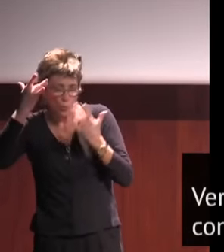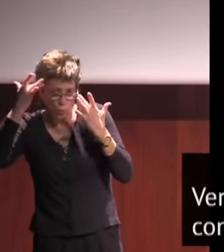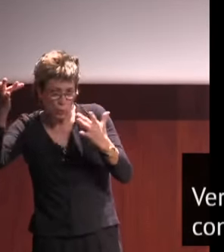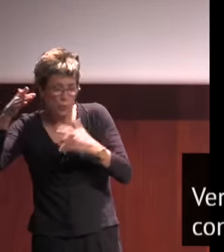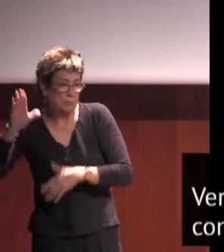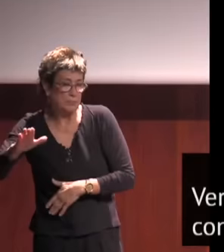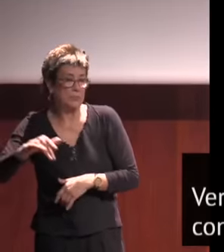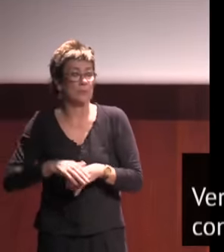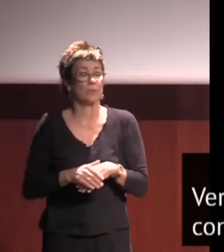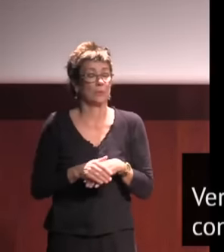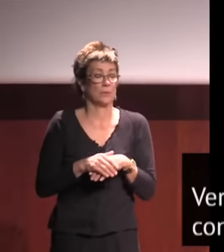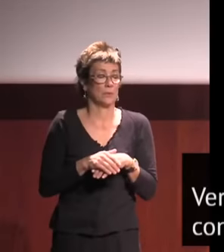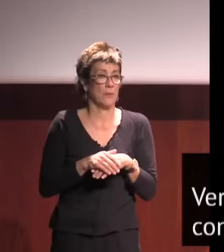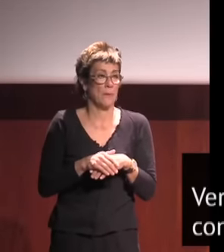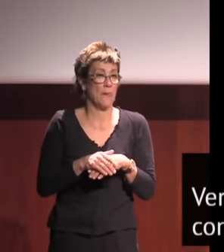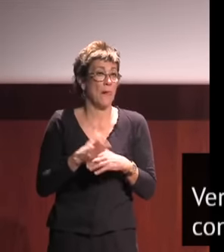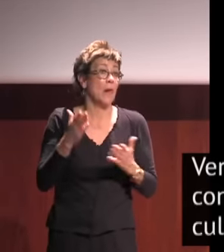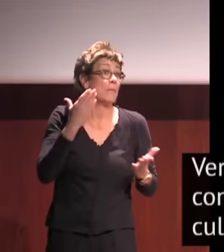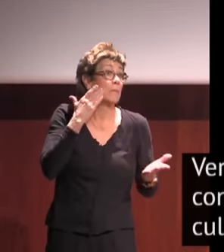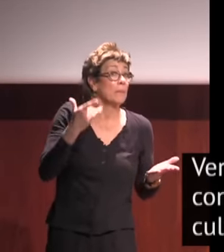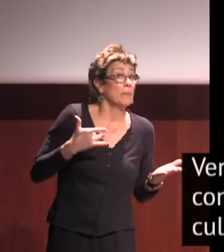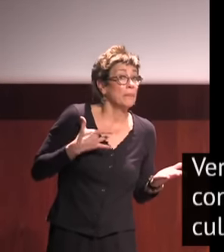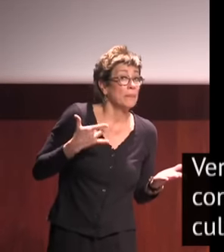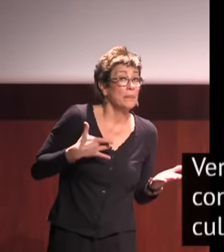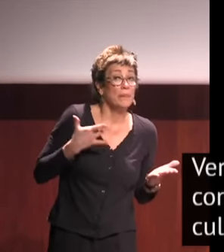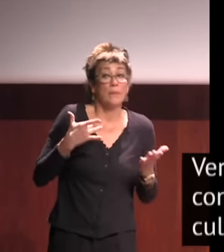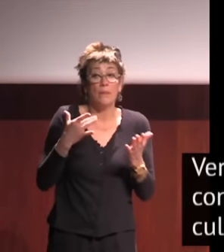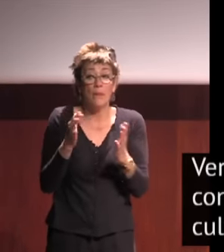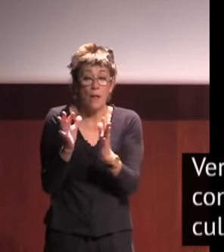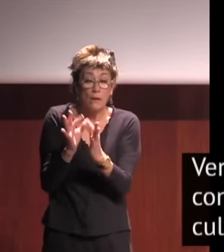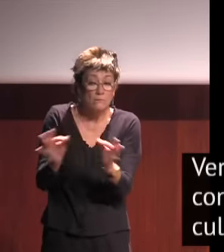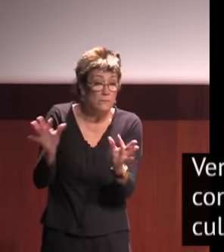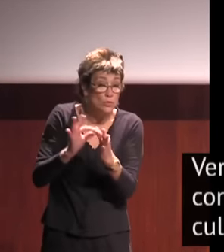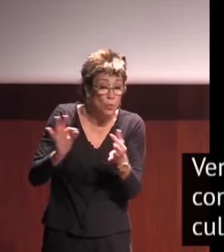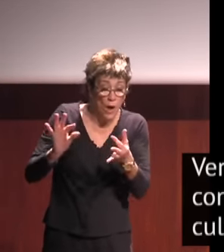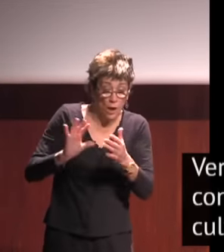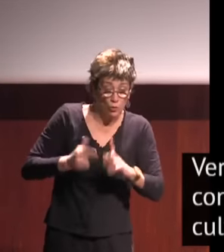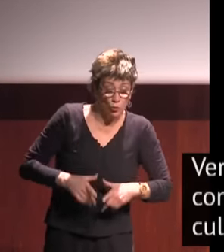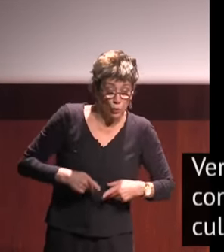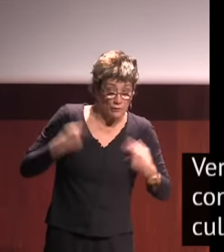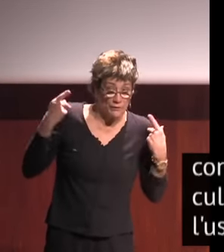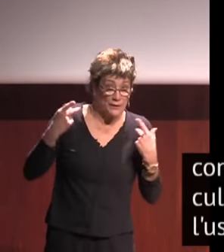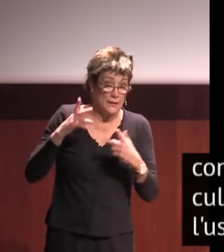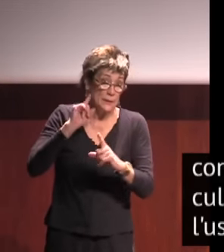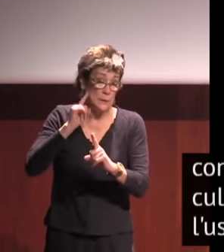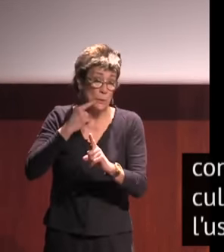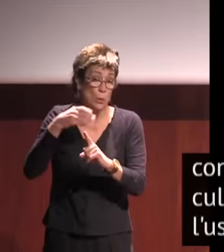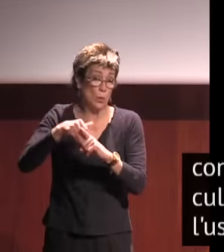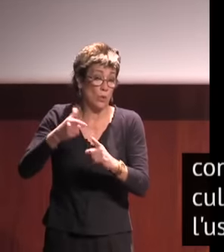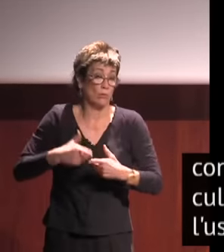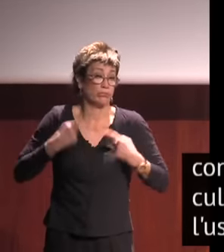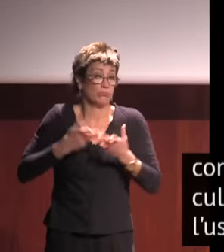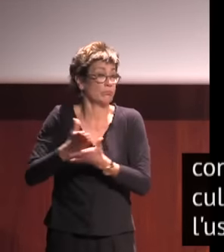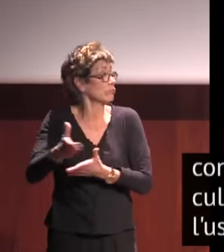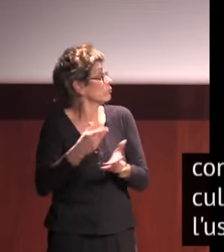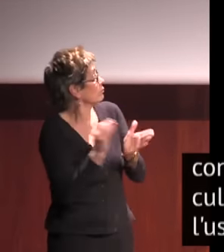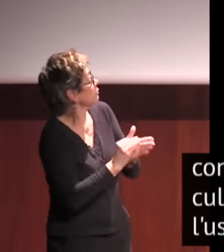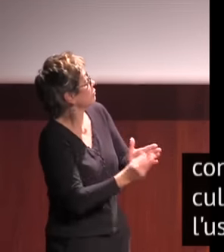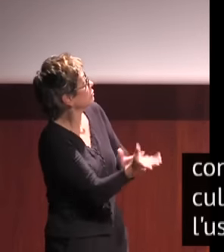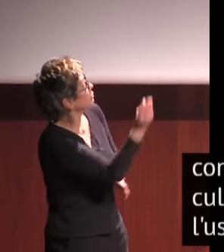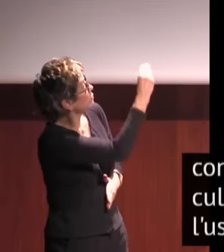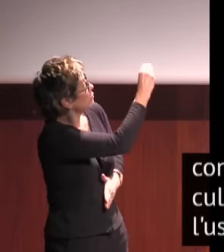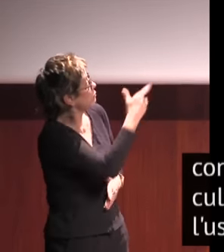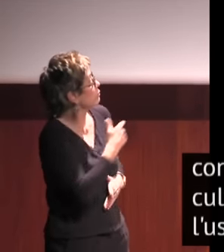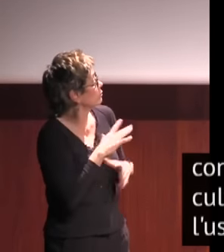s'intéresse sur les questions de l'usage de récits de vie dans les méthodes biographiques, j'ai mis cette publication qui est une belle synthèse